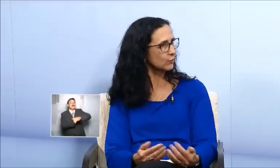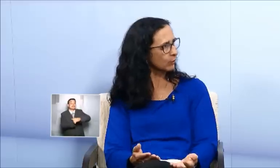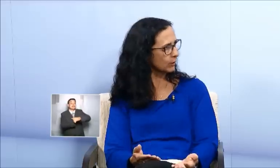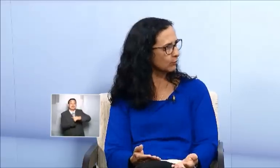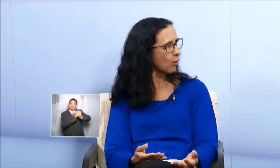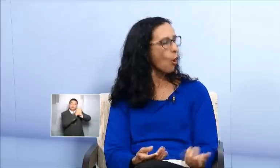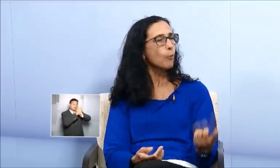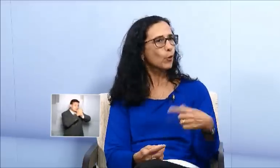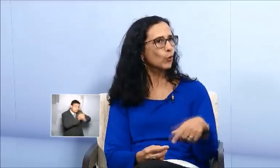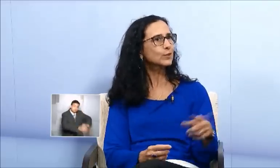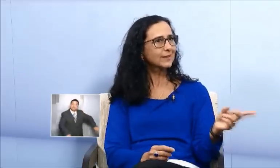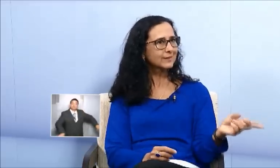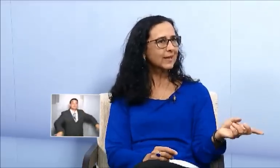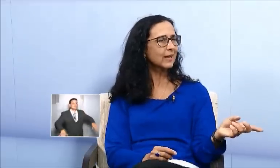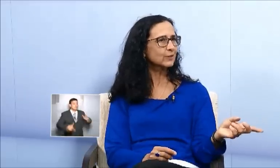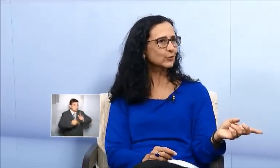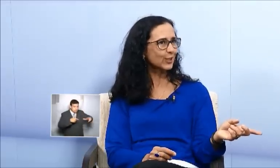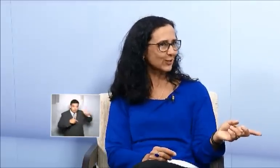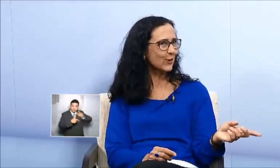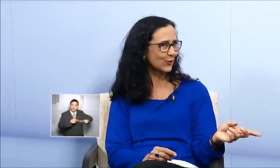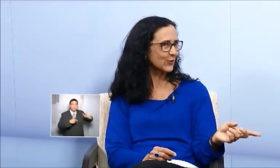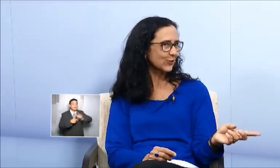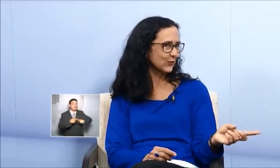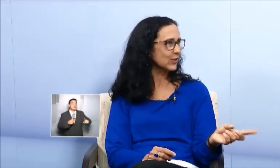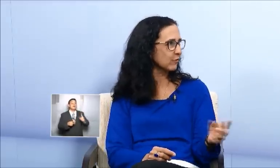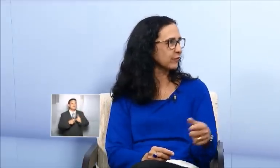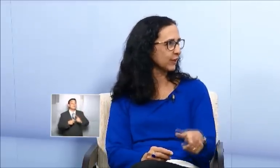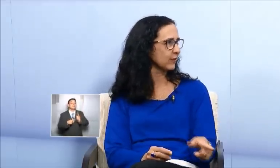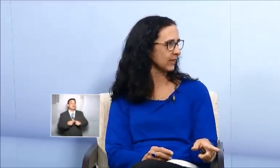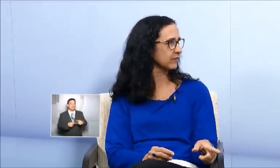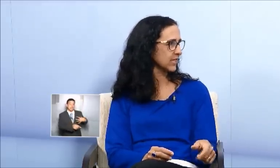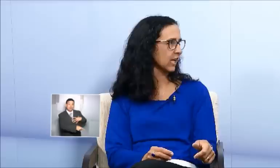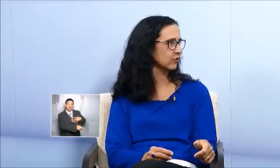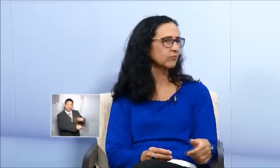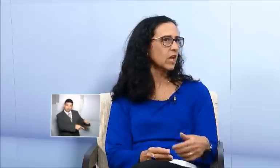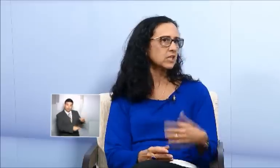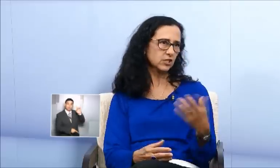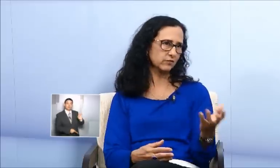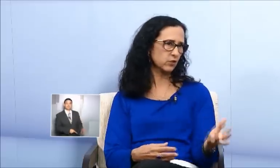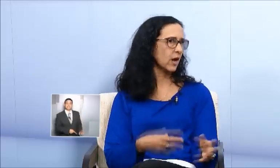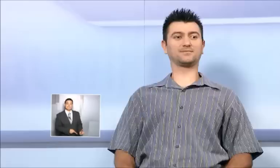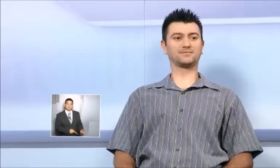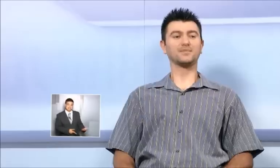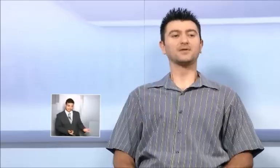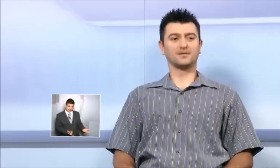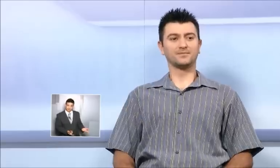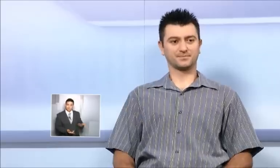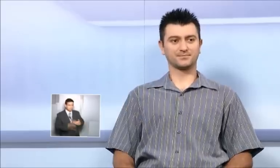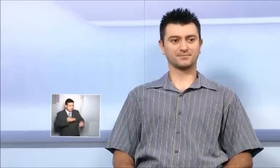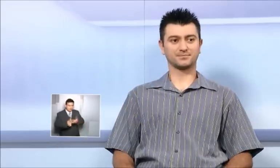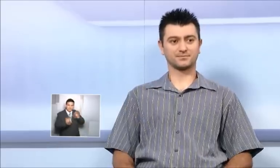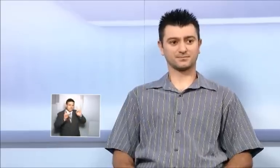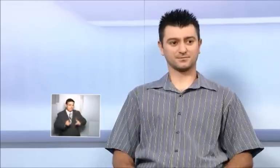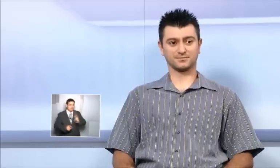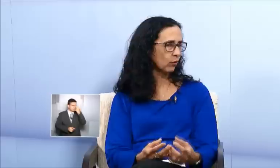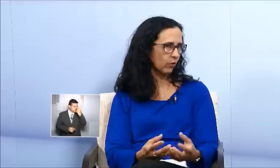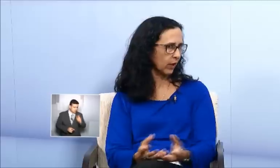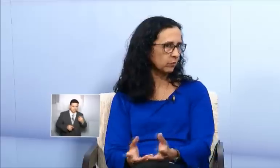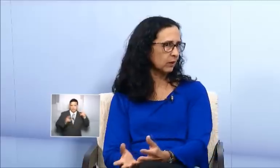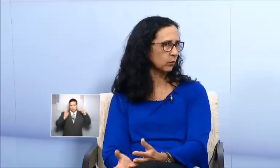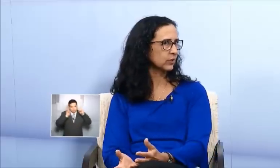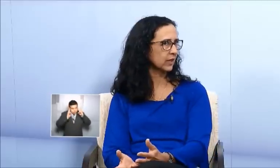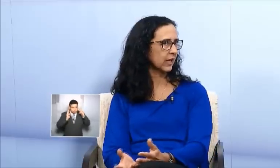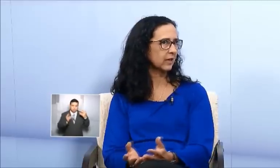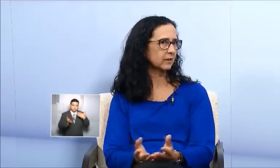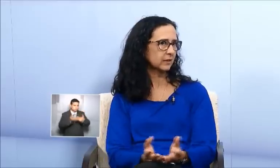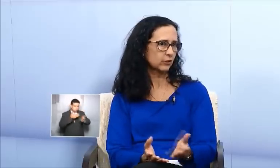terminados, destruídos, por conta do diagnóstico de que o filho é Tem alguma deficiente. deficiência. Seja visual, seja auditiva, né? Ou qualquer